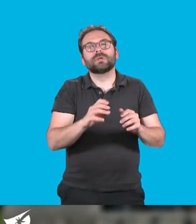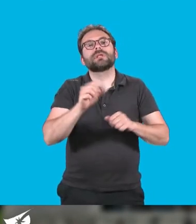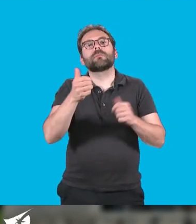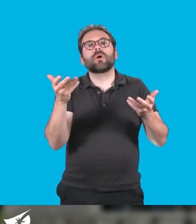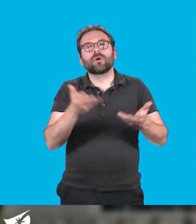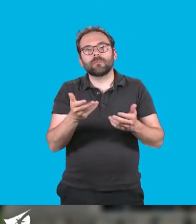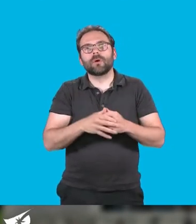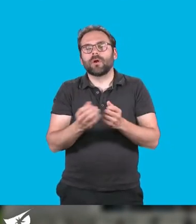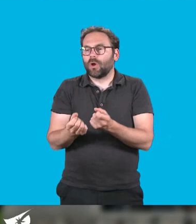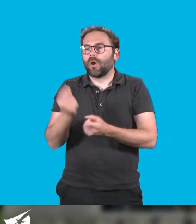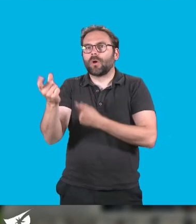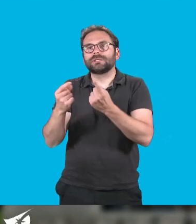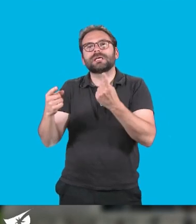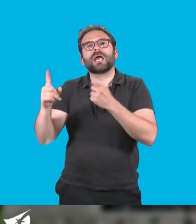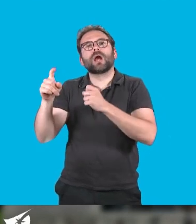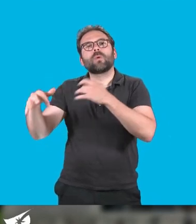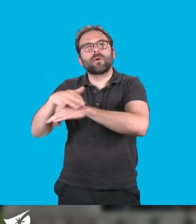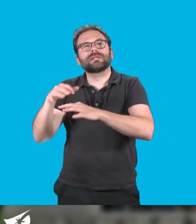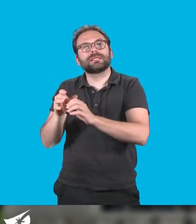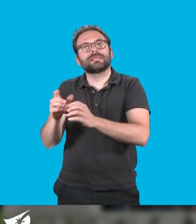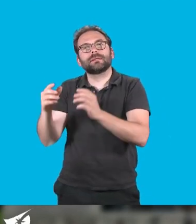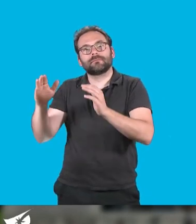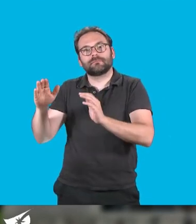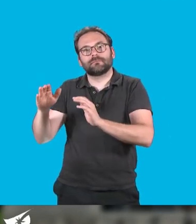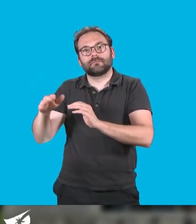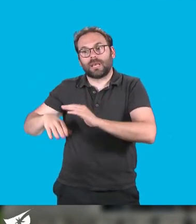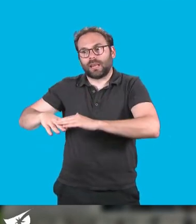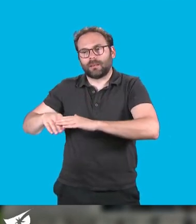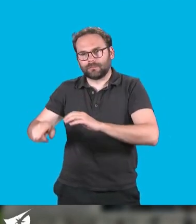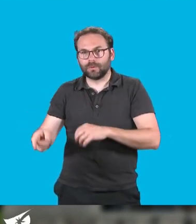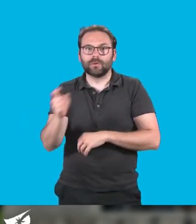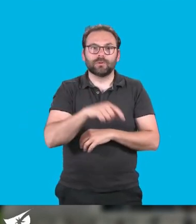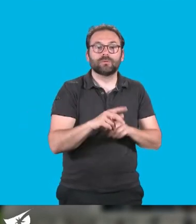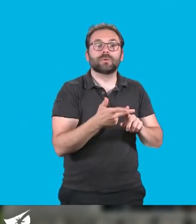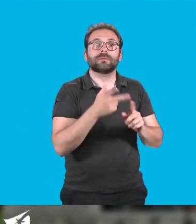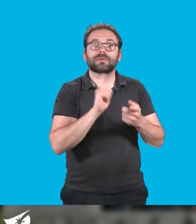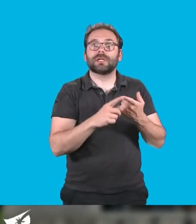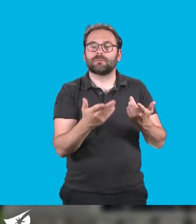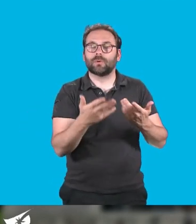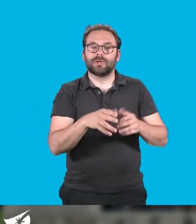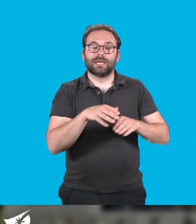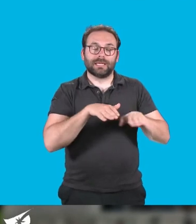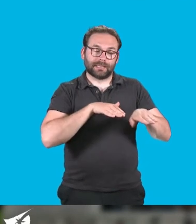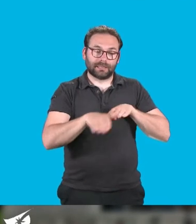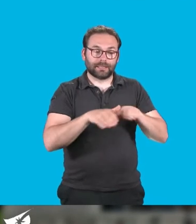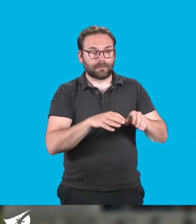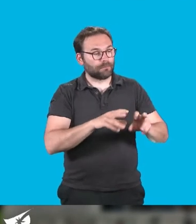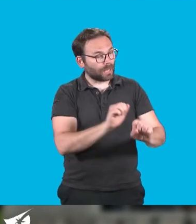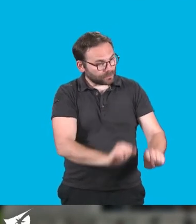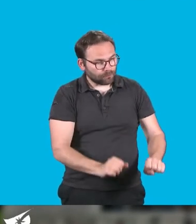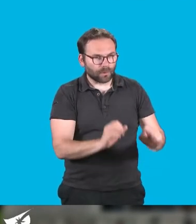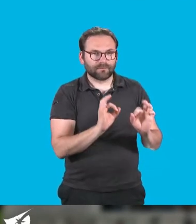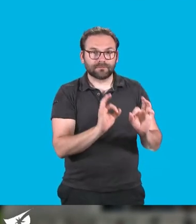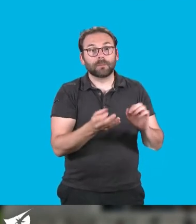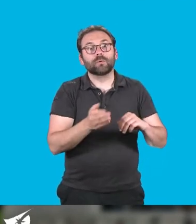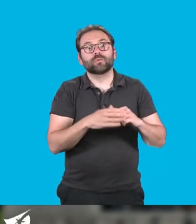nos rejets dans les milieux aquatiques. Le troisième concernait le développement d'un service d'assainissement fiable en maîtrisant le coût, bien